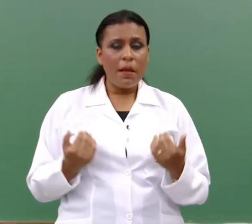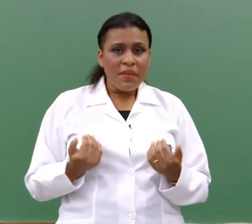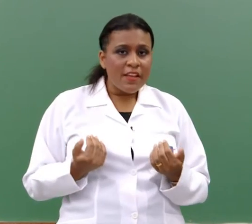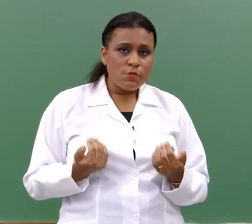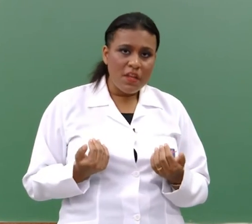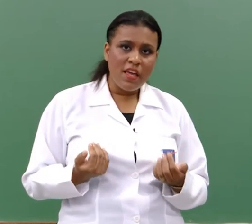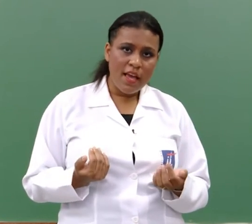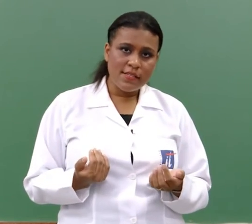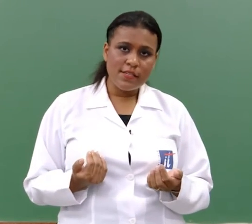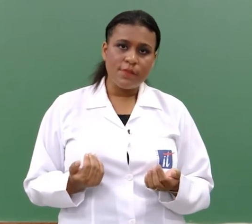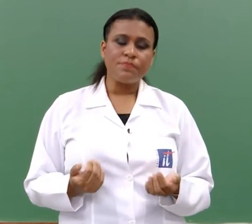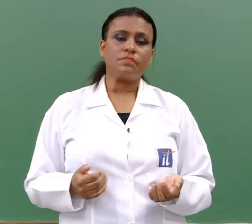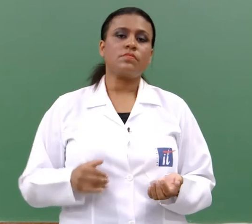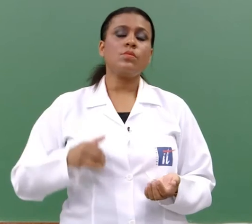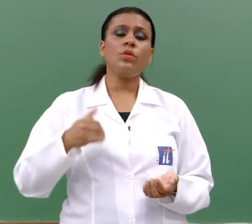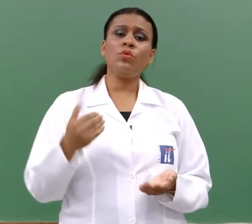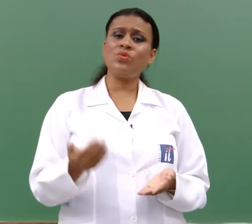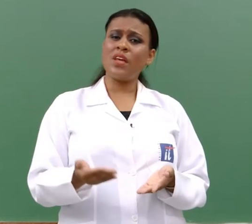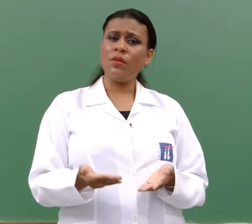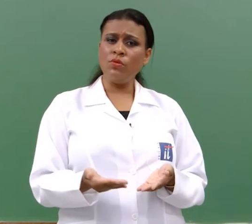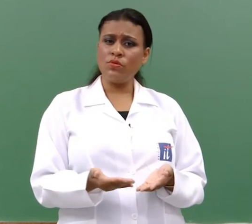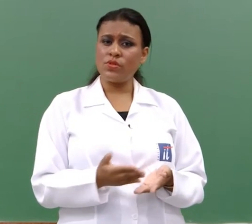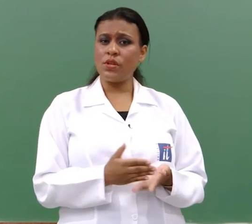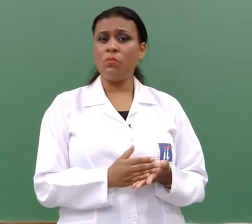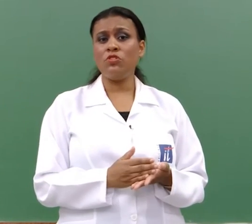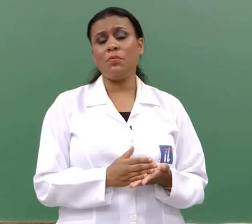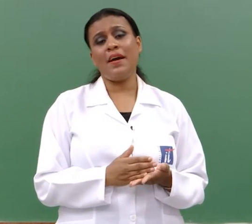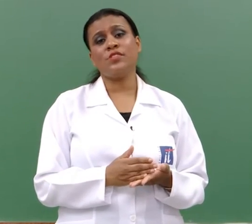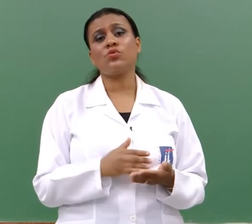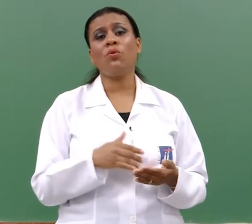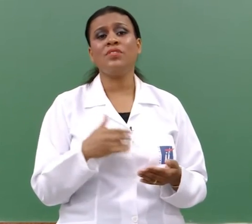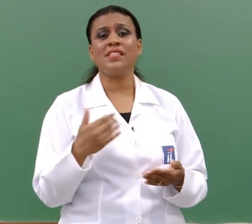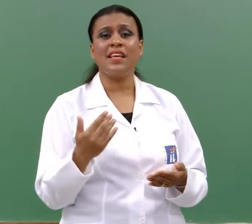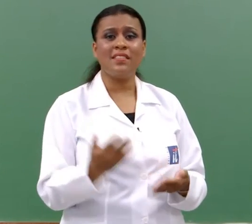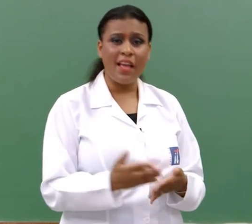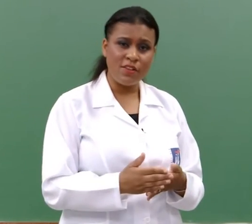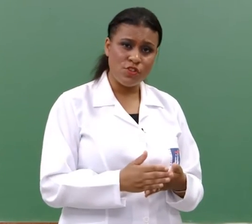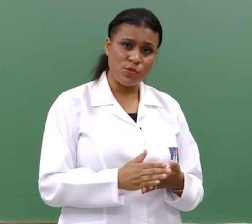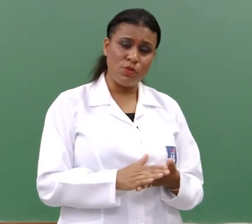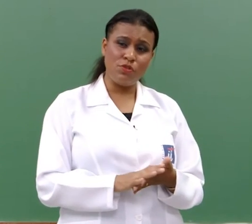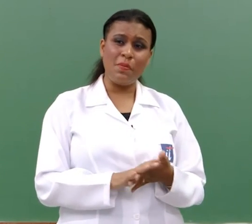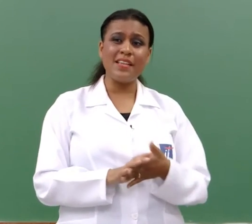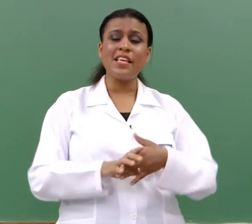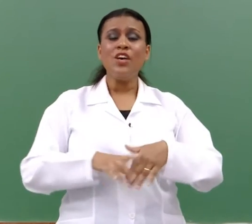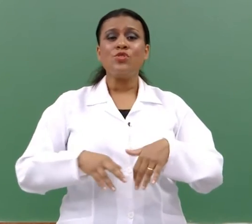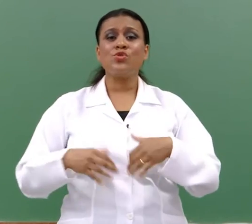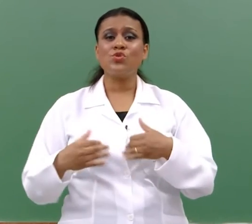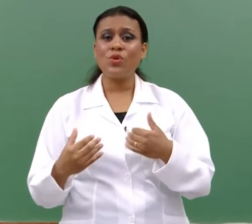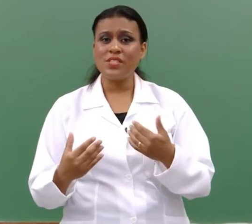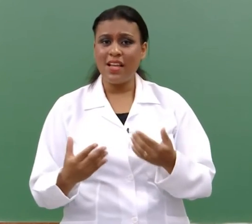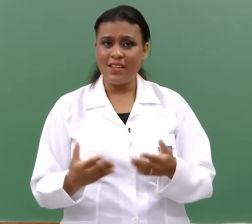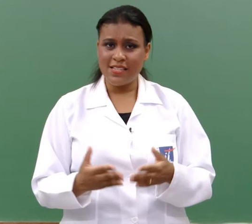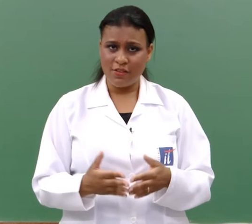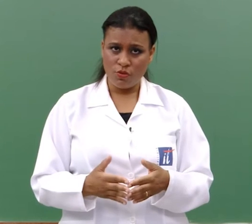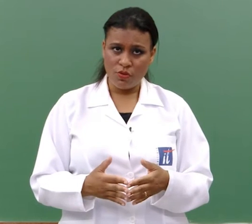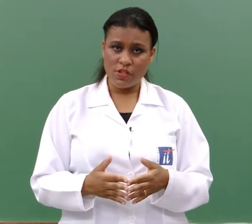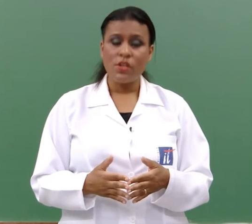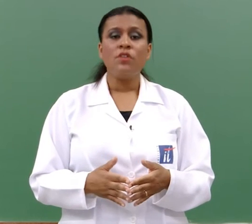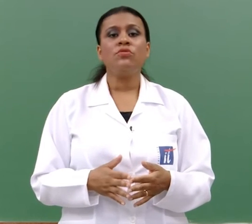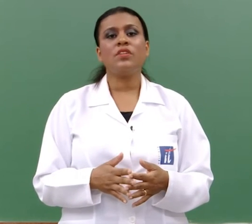minha experiência, os alunos são muito mais condescendentes, muito mais socializadores do que